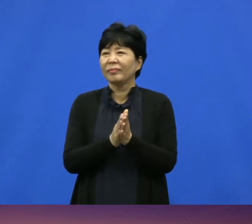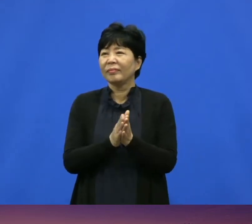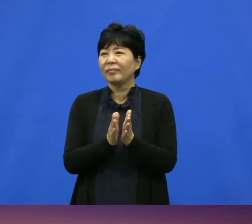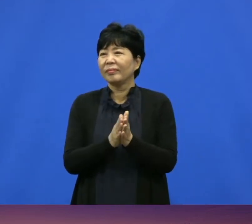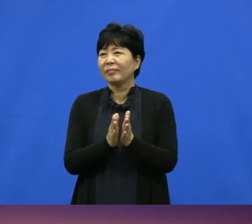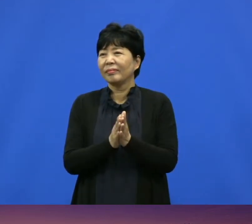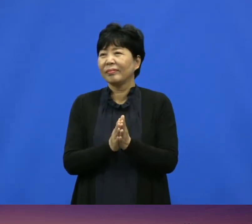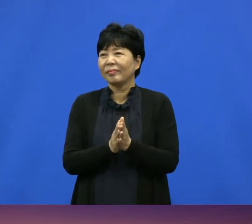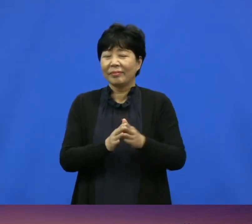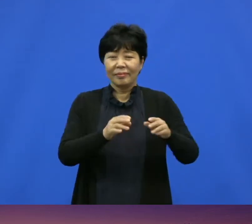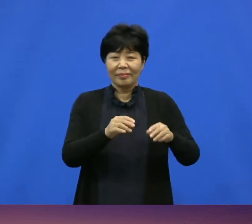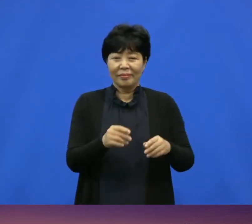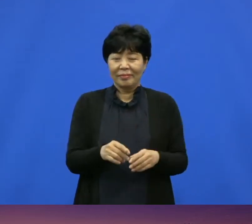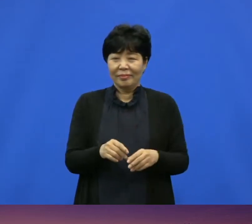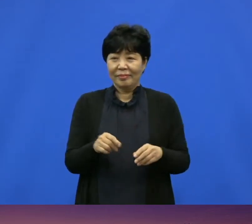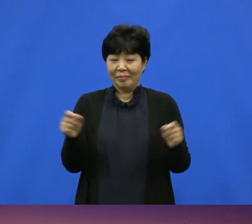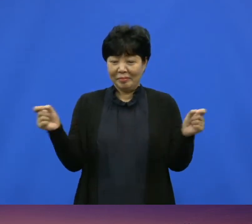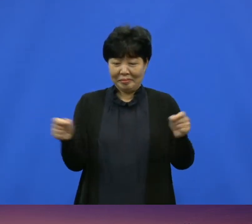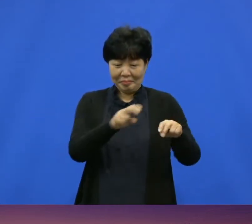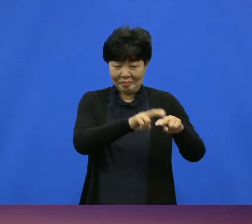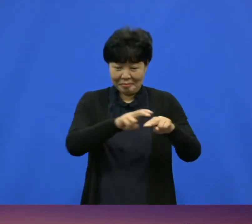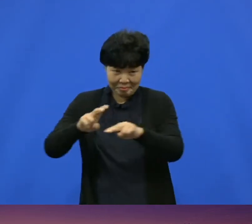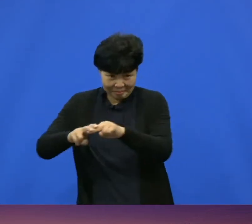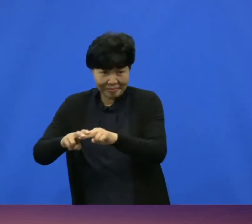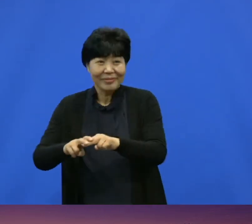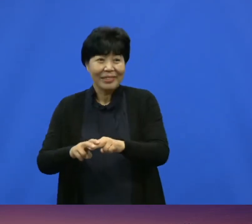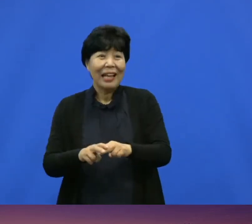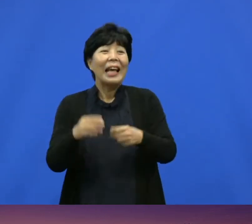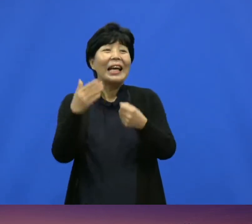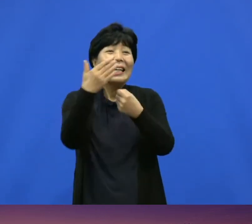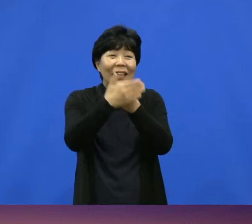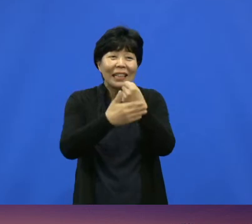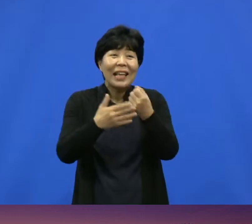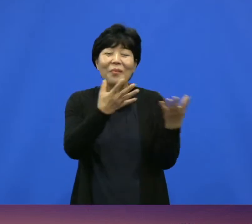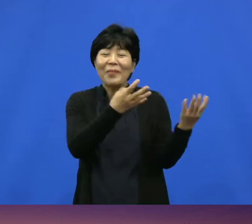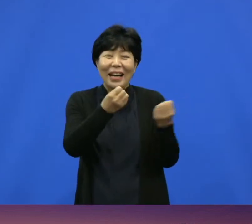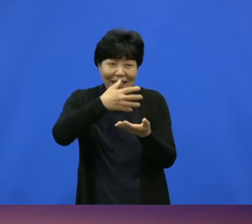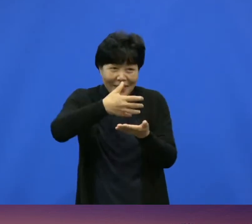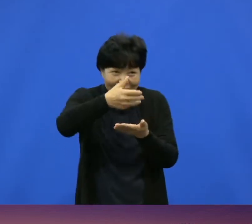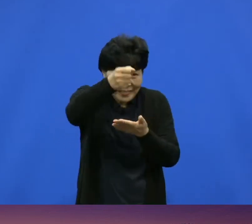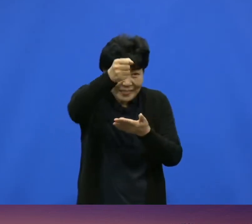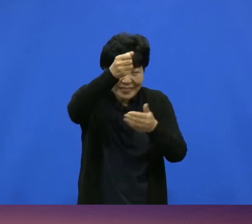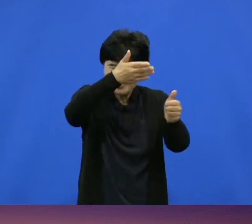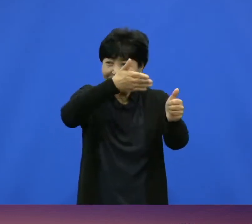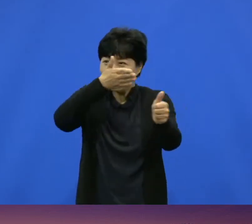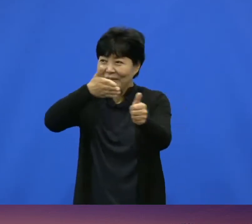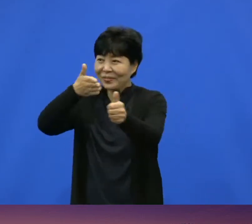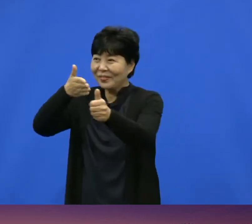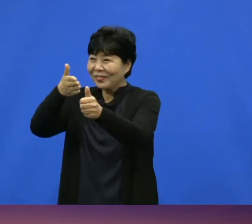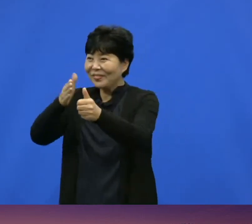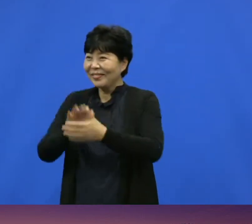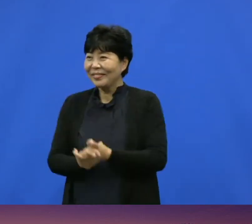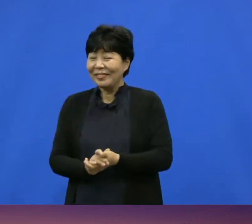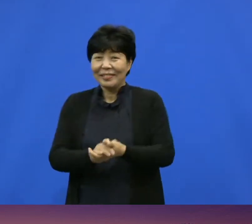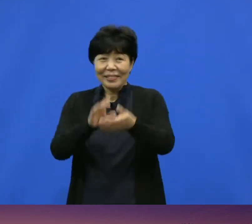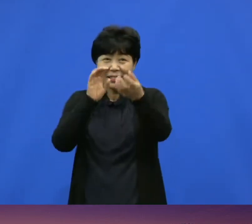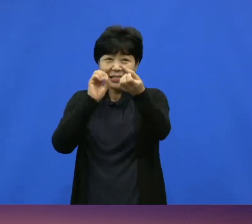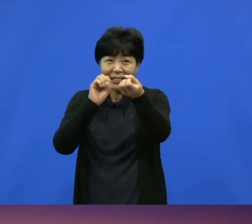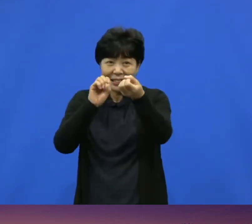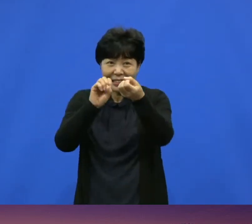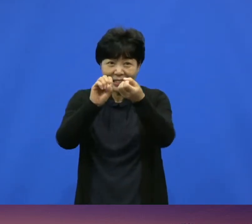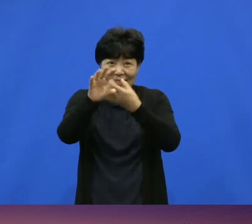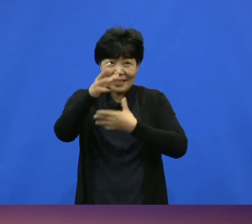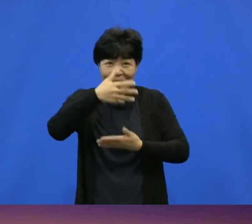자, 우리 옆에 있는 분들하고 인사하겠습니다. 오늘 또 은혜 많이 받고 갑시다. 은혜 많이 받고 갑시다. 응답 받고 갑시다.